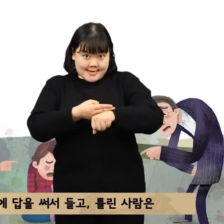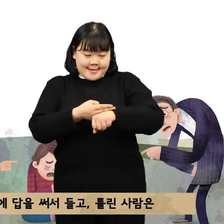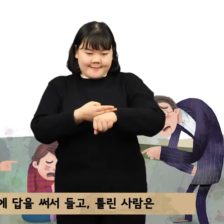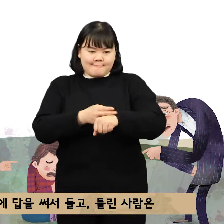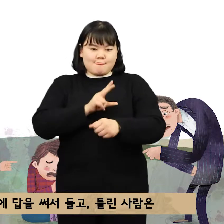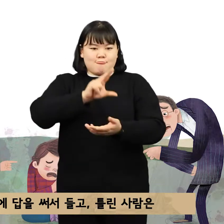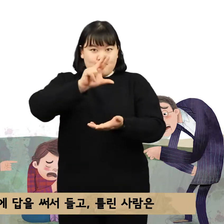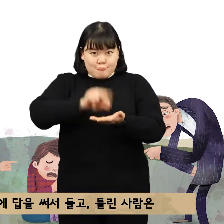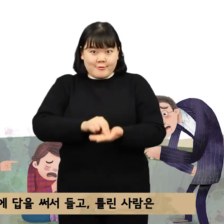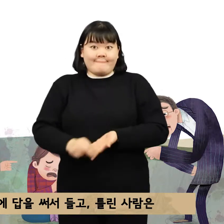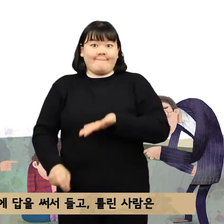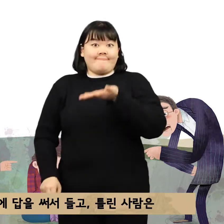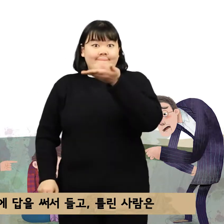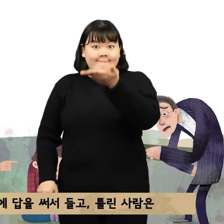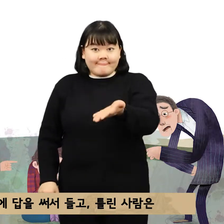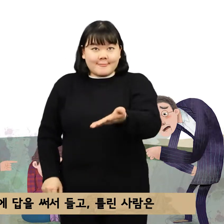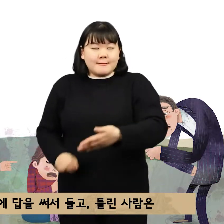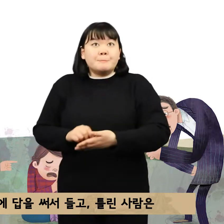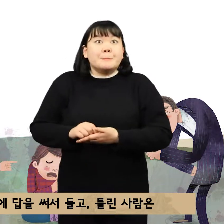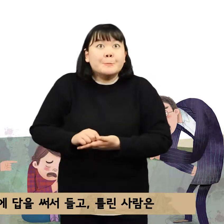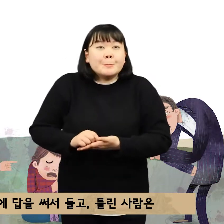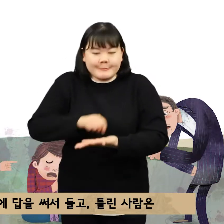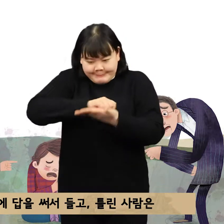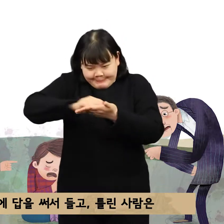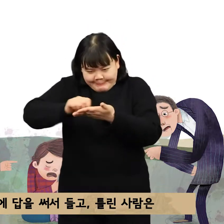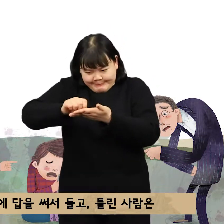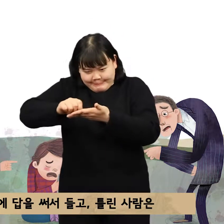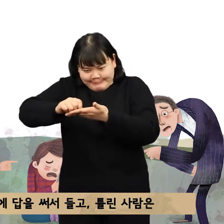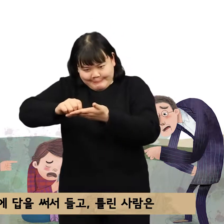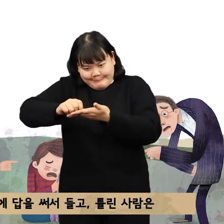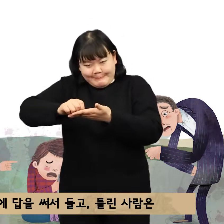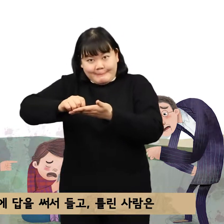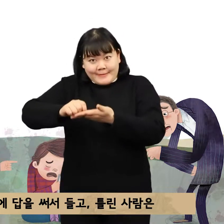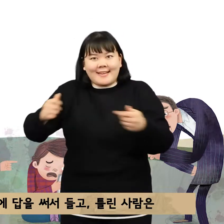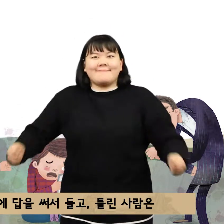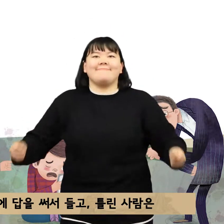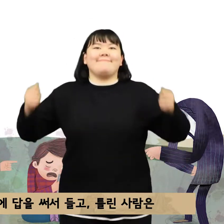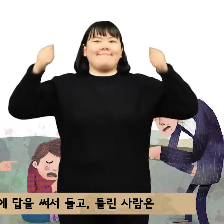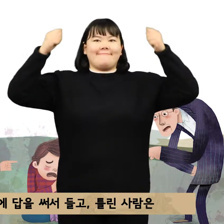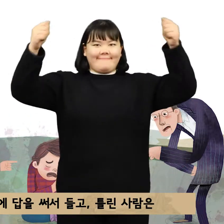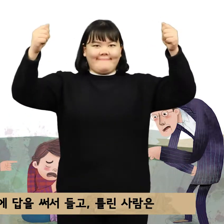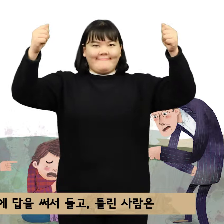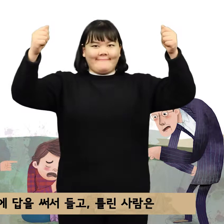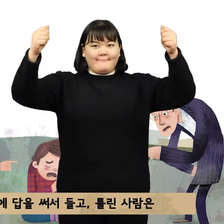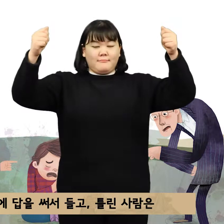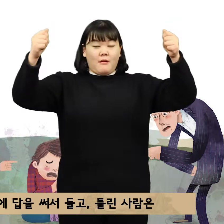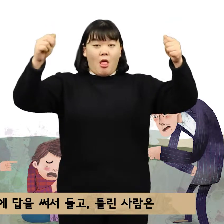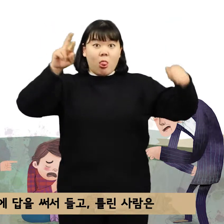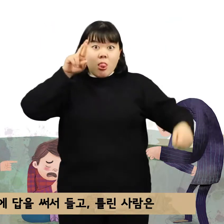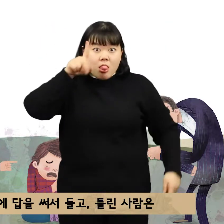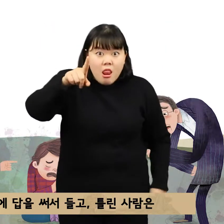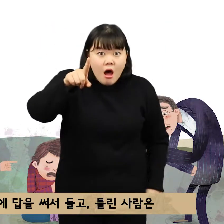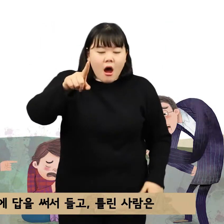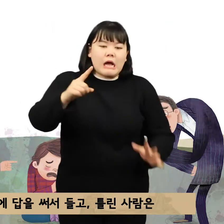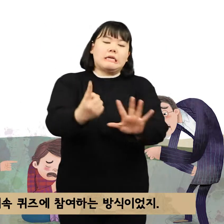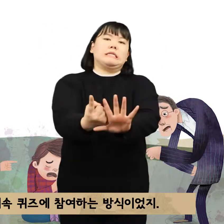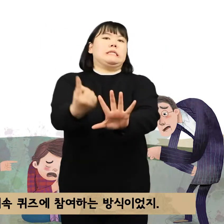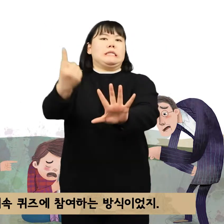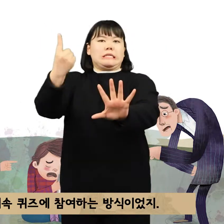선생님이 문제를 내면 스케치북에 답을 써서 들고 틀린 사람은